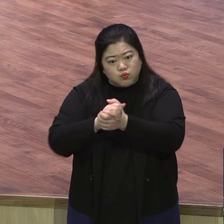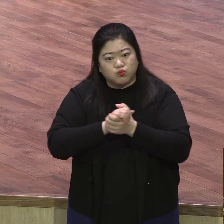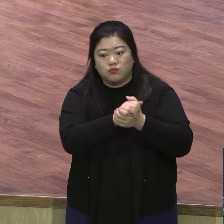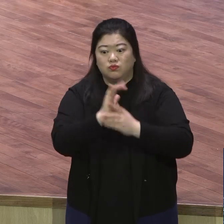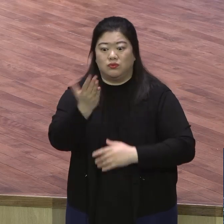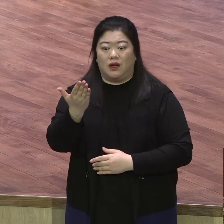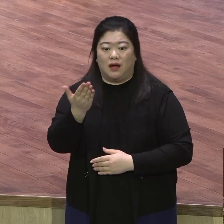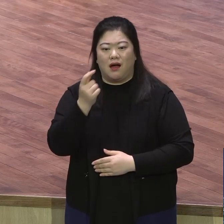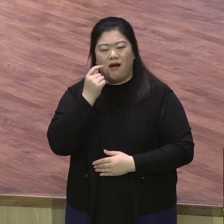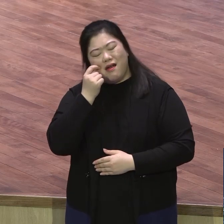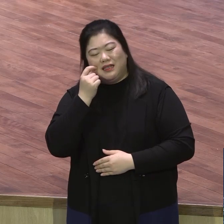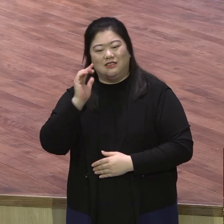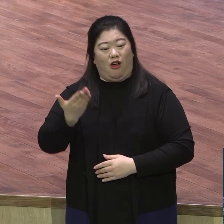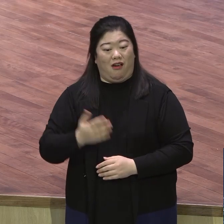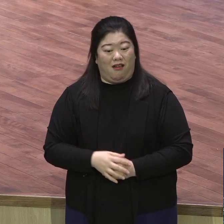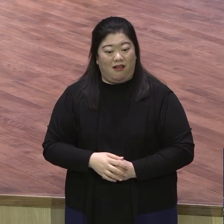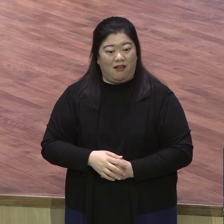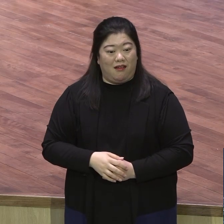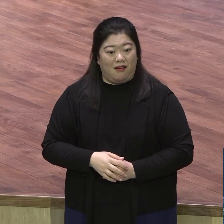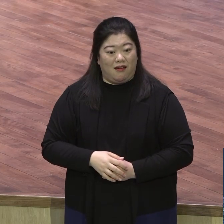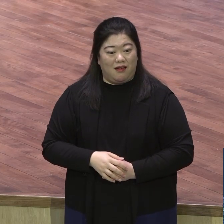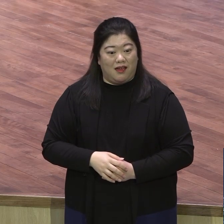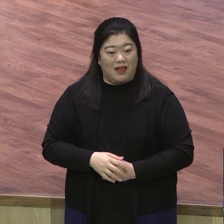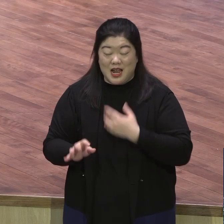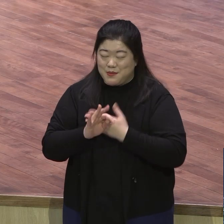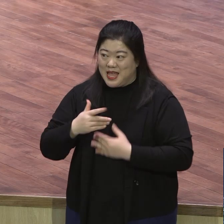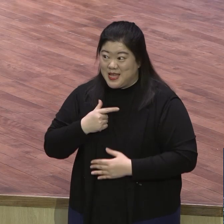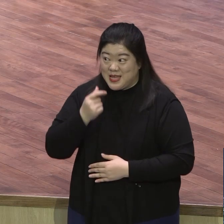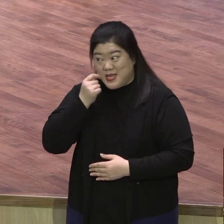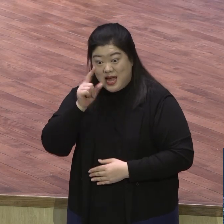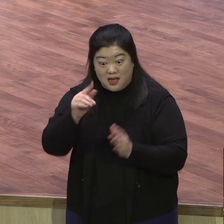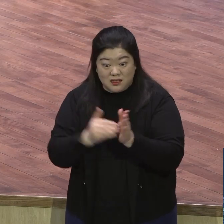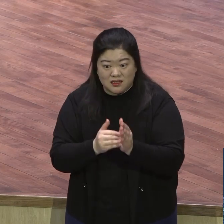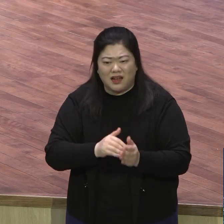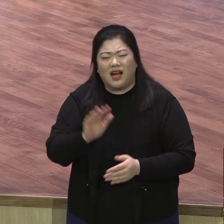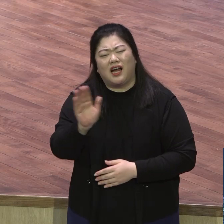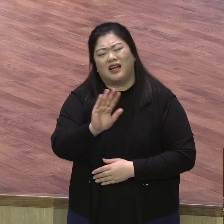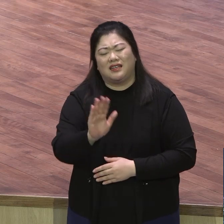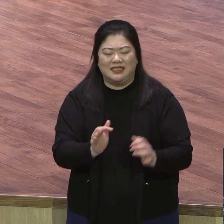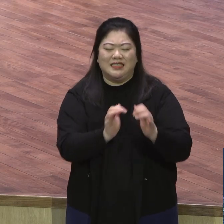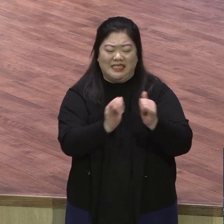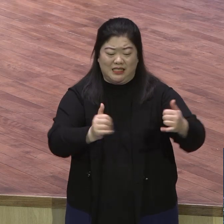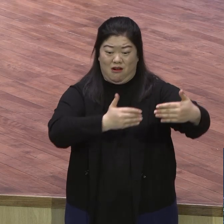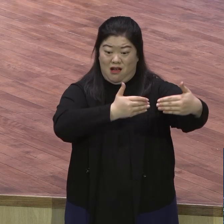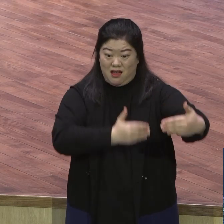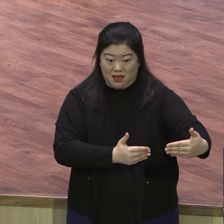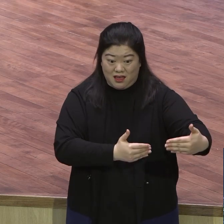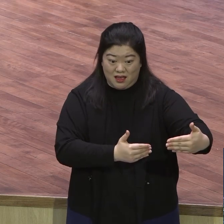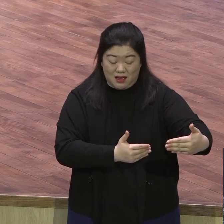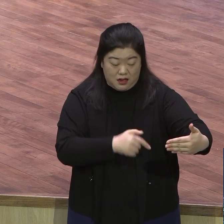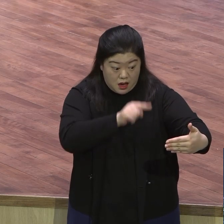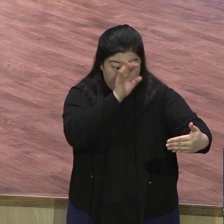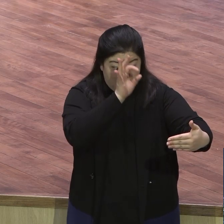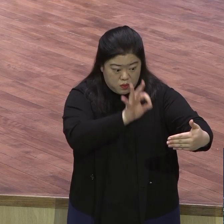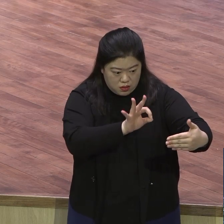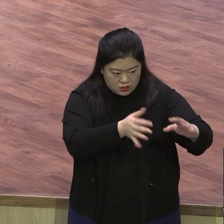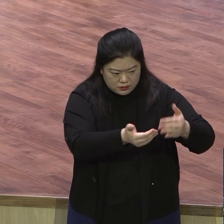인기가 좋아하라 그 말입니까? 인간관계를 인간관계 인간관계